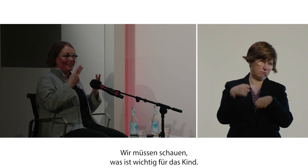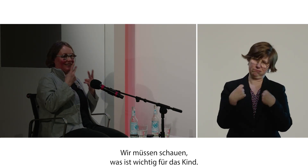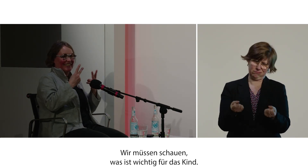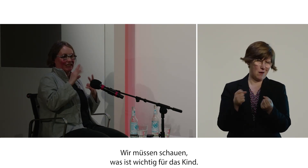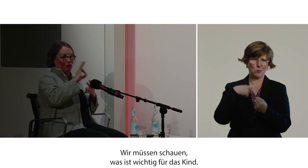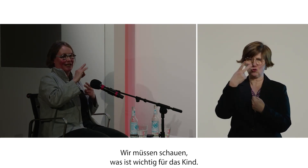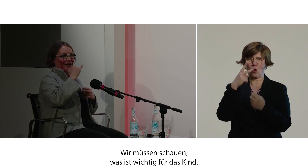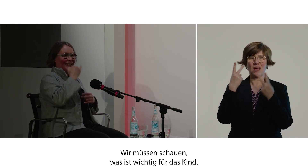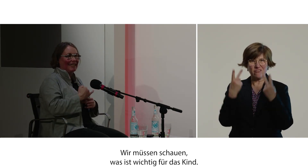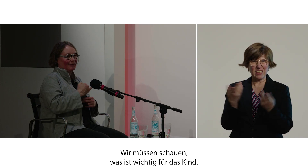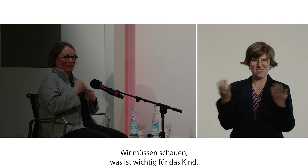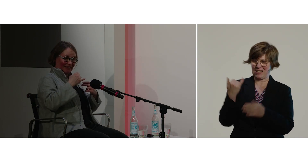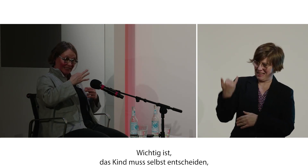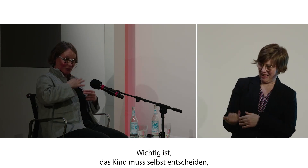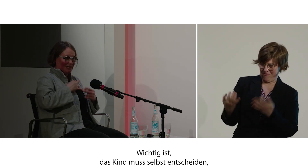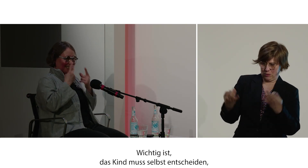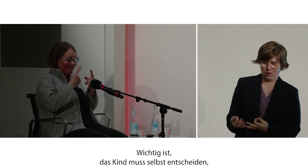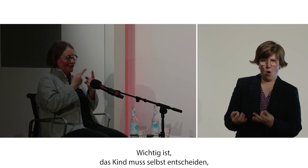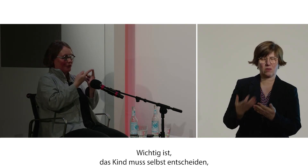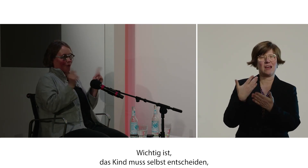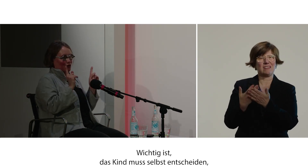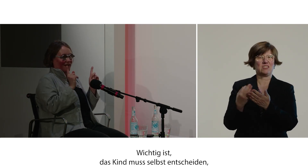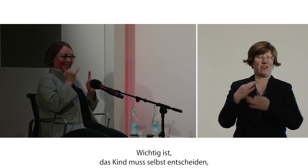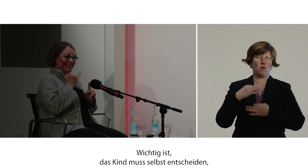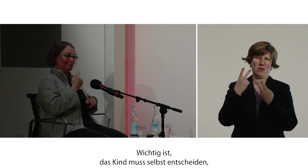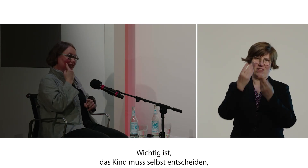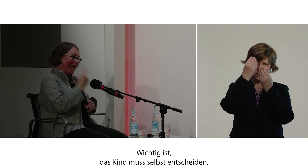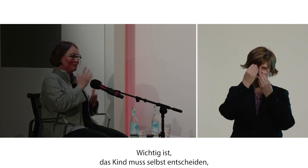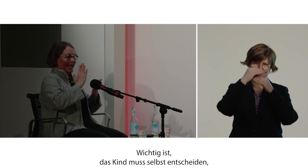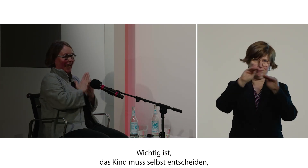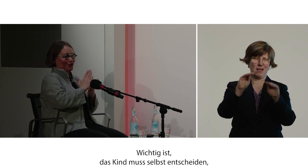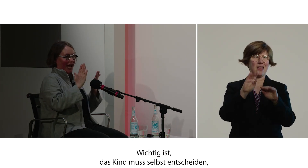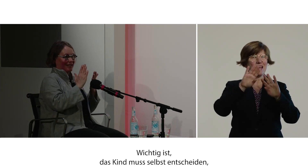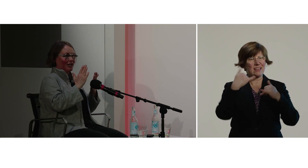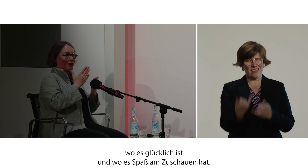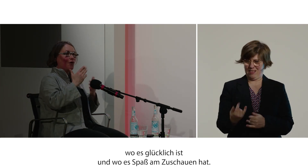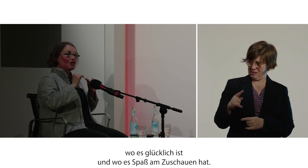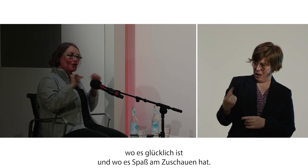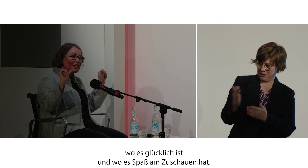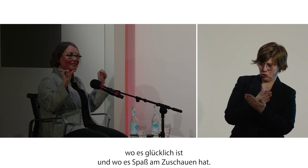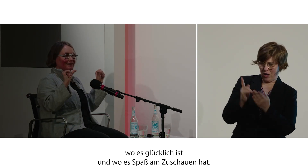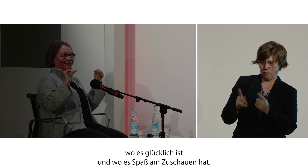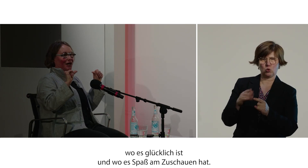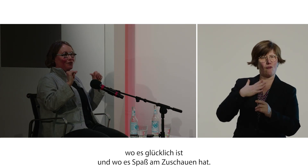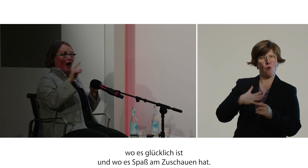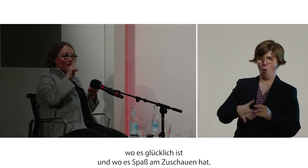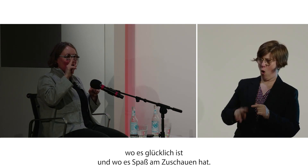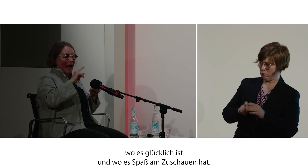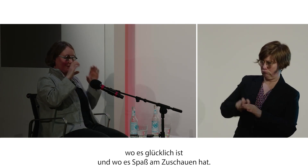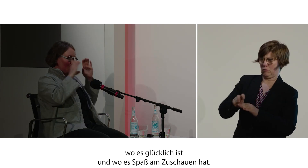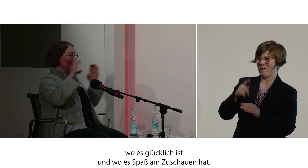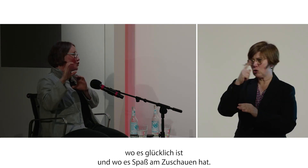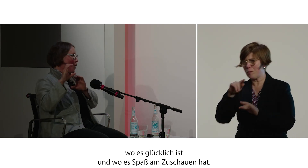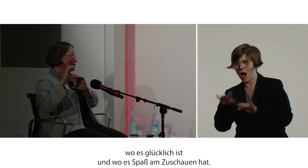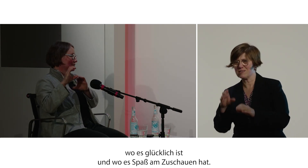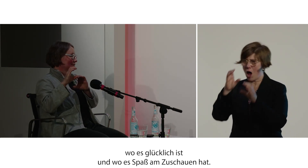schauen, was ist wichtig für das Kind. Und deswegen ist das für mich eine ganz wichtige Botschaft. Das Kind muss selbst entscheiden, wo es glücklich ist und wo hat es